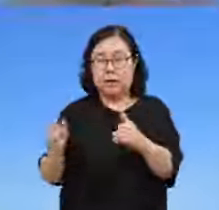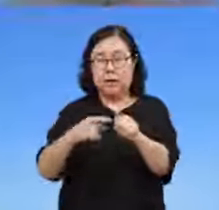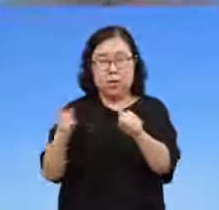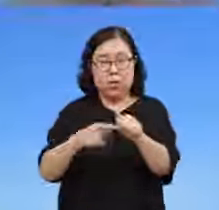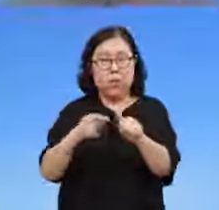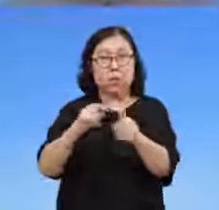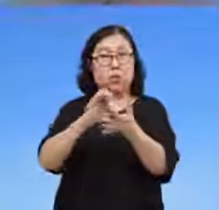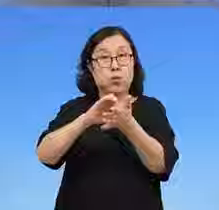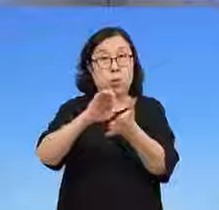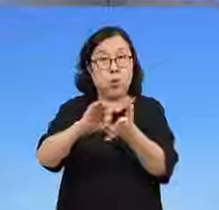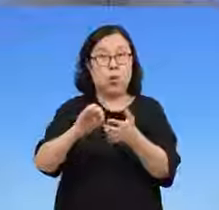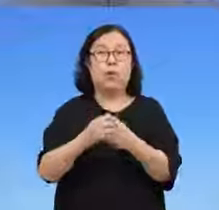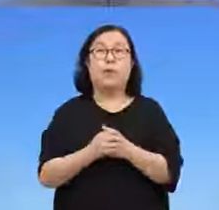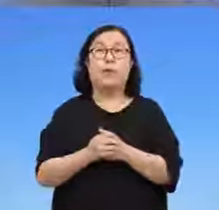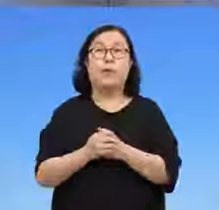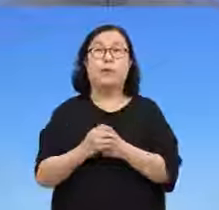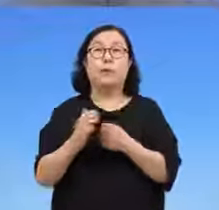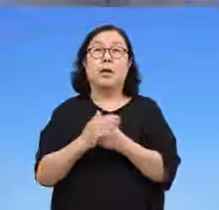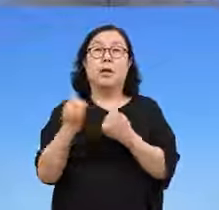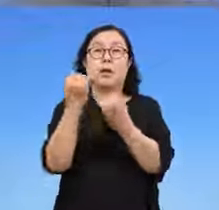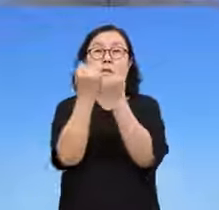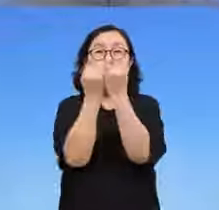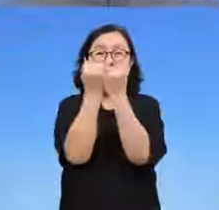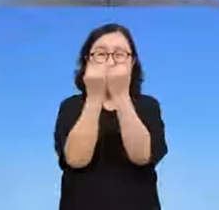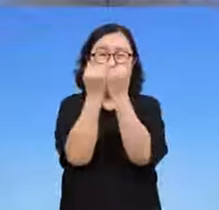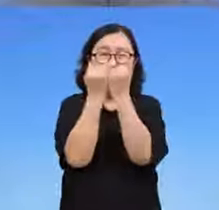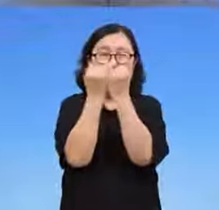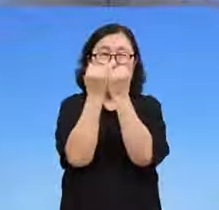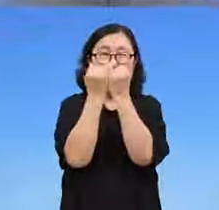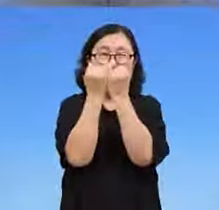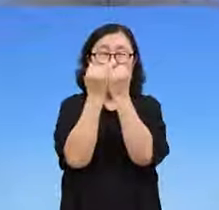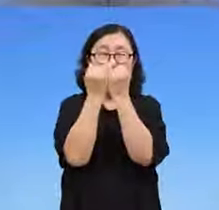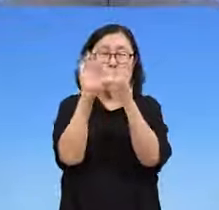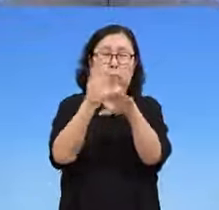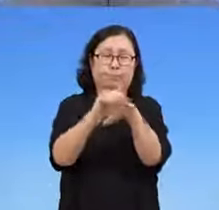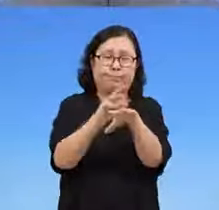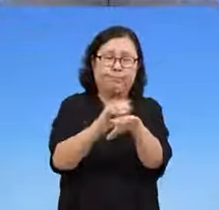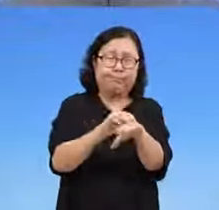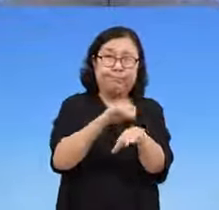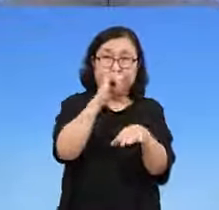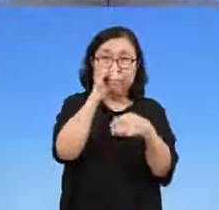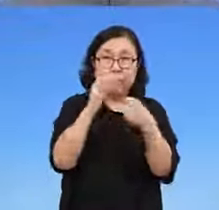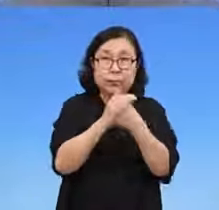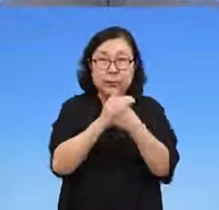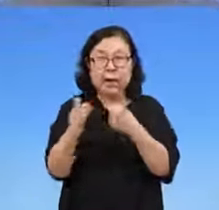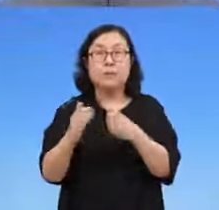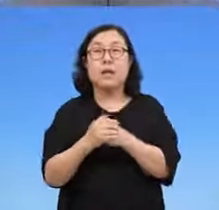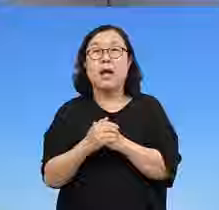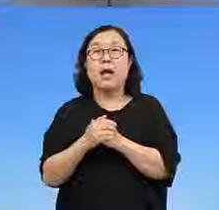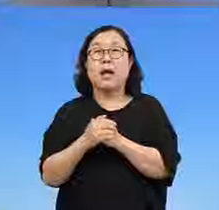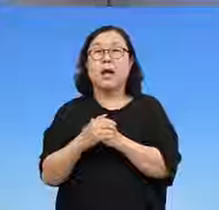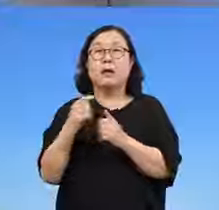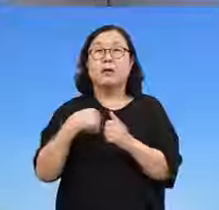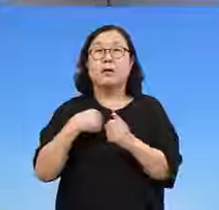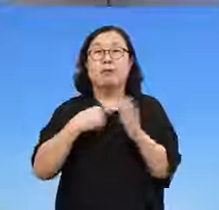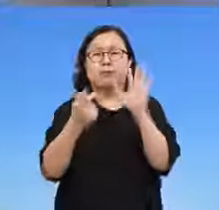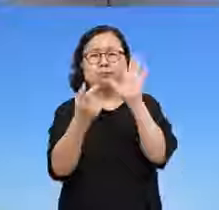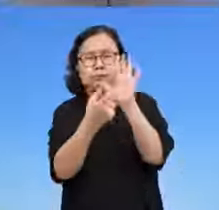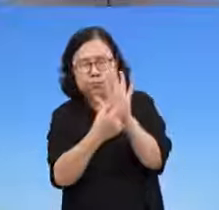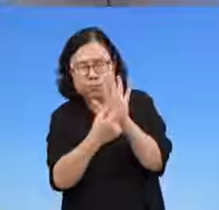자녀 교육용이라 그랬잖아요. 너무나 동성애에 찌들어 있는 그 아이들에게 거부감 없이 다가가기